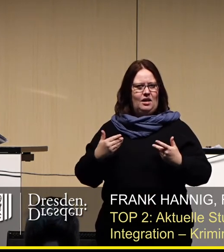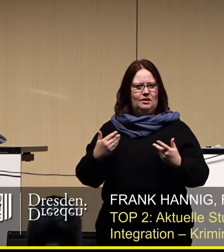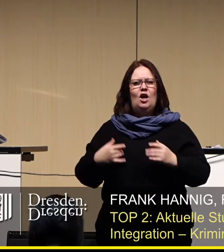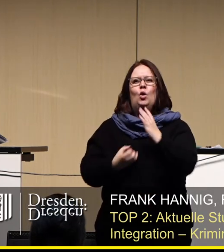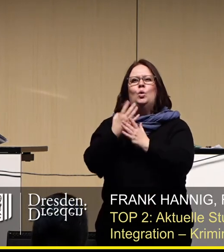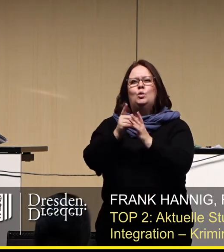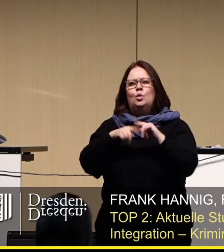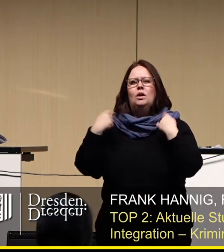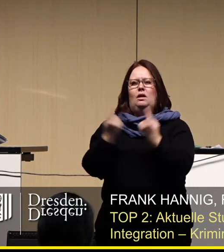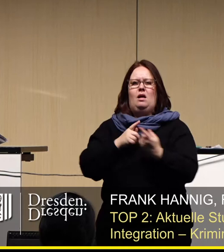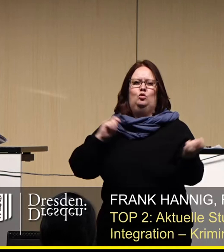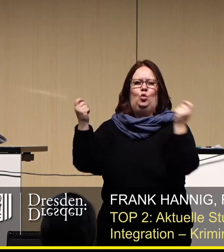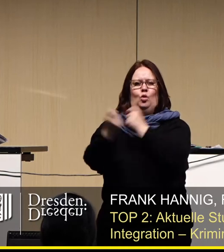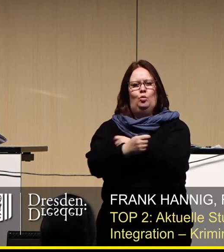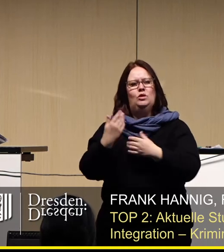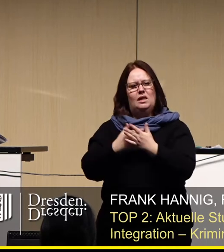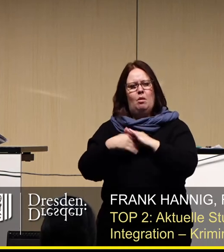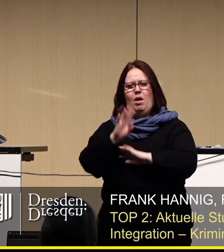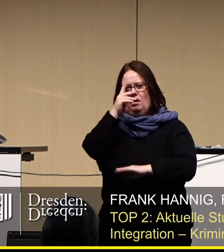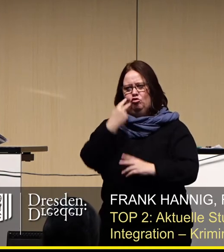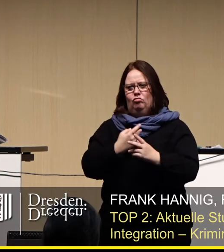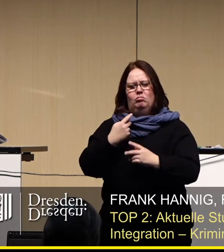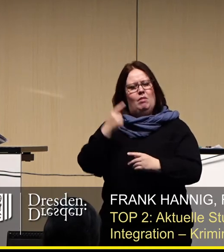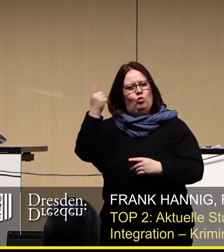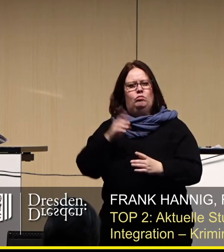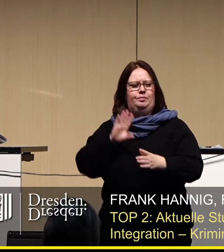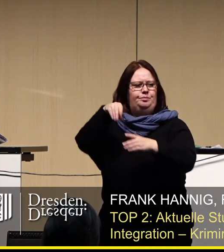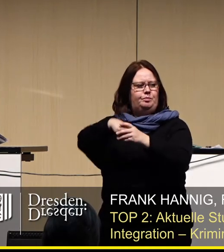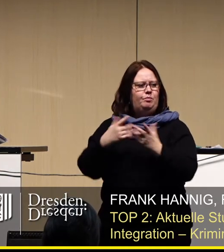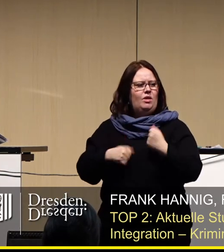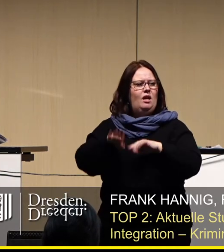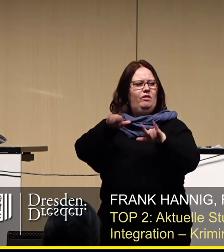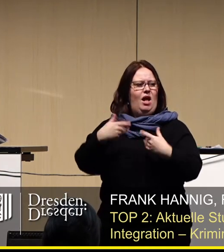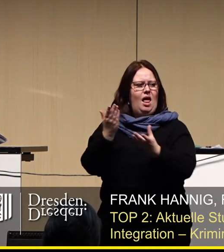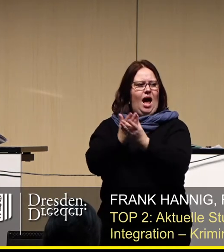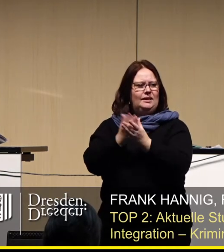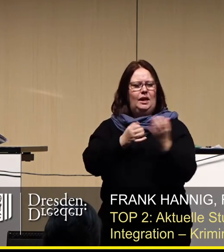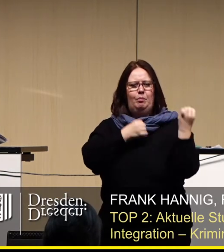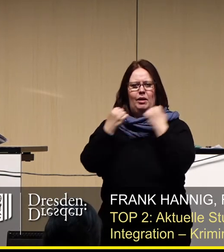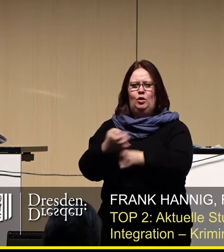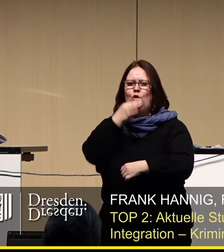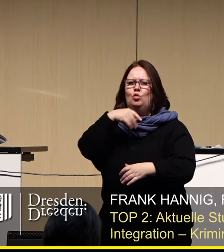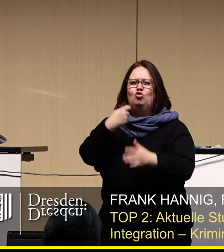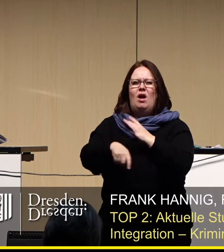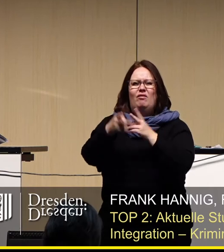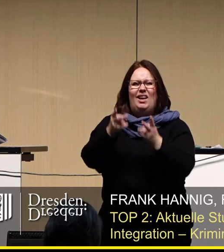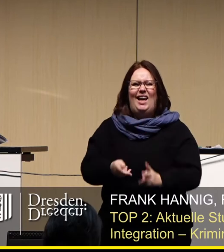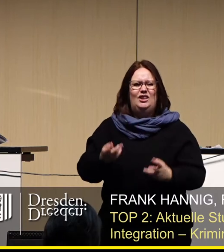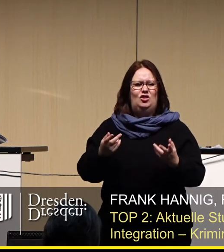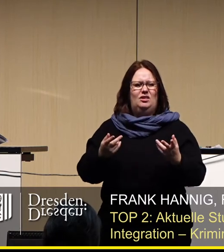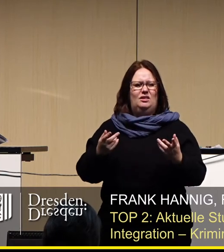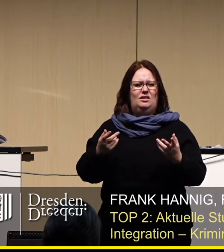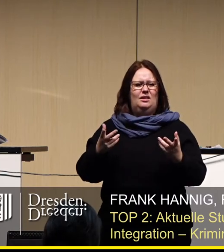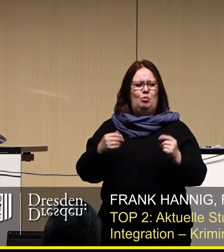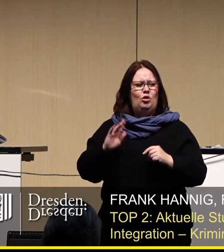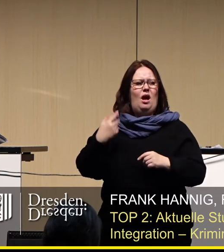geänderten Kulturkreis und wir müssen uns dieses Problems in meinen Augen annehmen. Ich habe auch einen weiteren Fall, ich habe die Akte hier mal mitgebracht, im Jugendstrafrecht. Wir haben